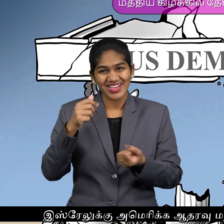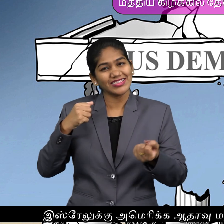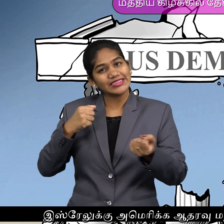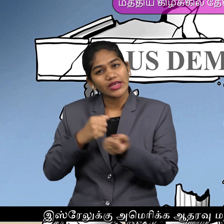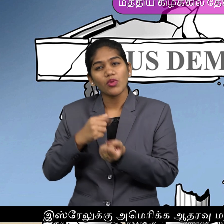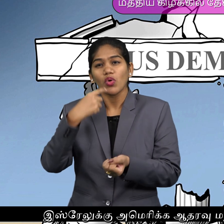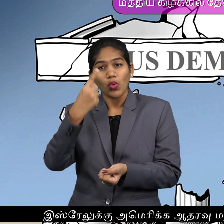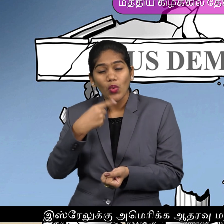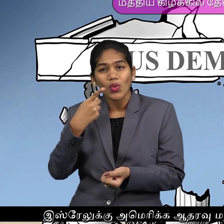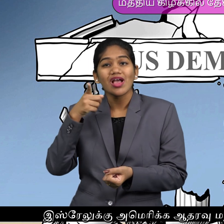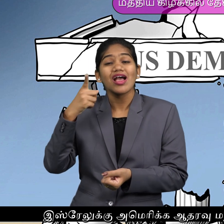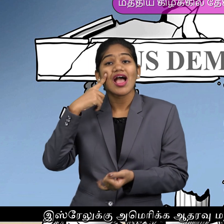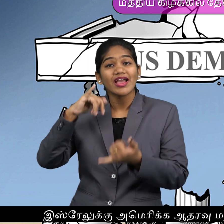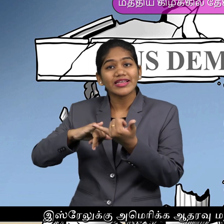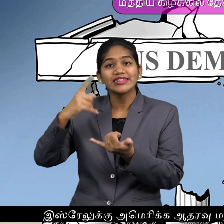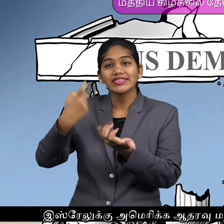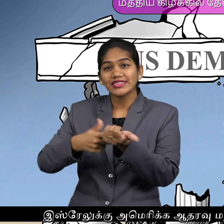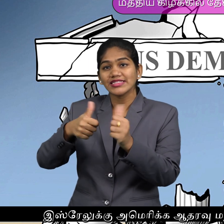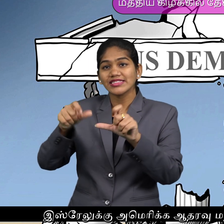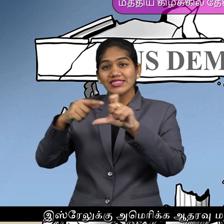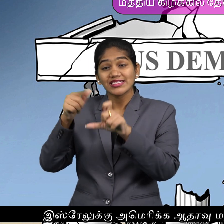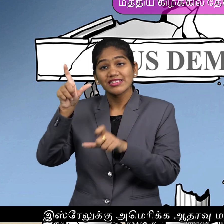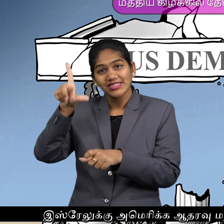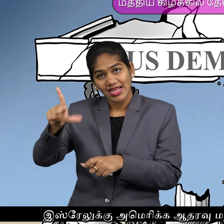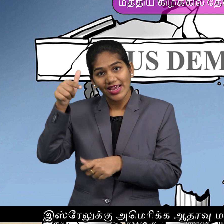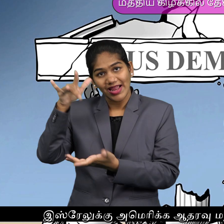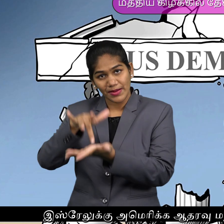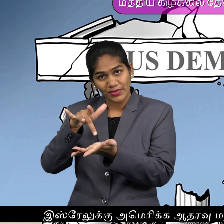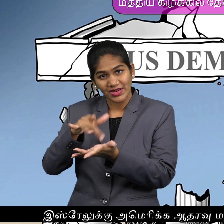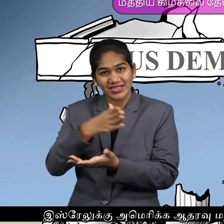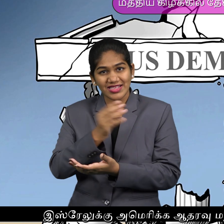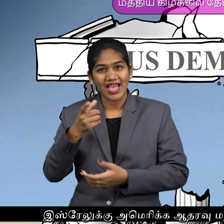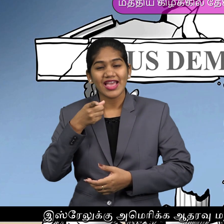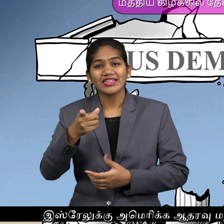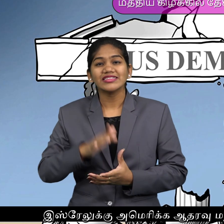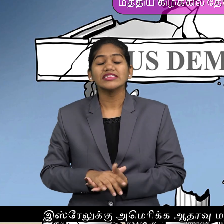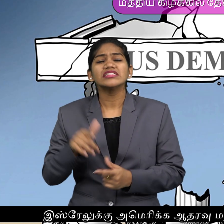இஸ்ரேலுக்கு அமெரிக்க ஆதரவு மற்றும் பாலஸ்தீனியர்களின் நிலைமை.